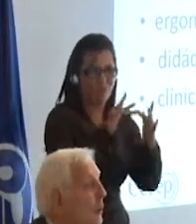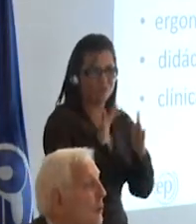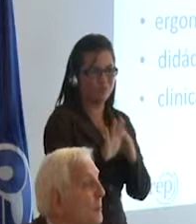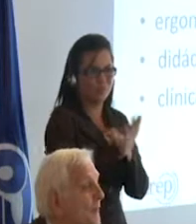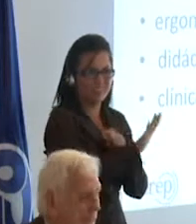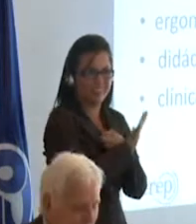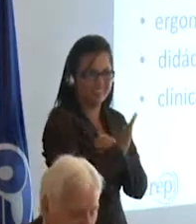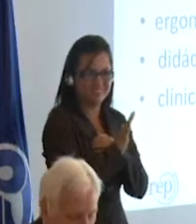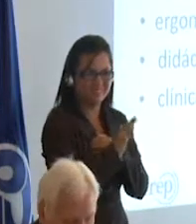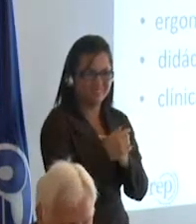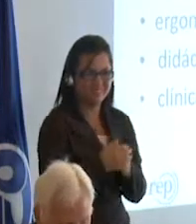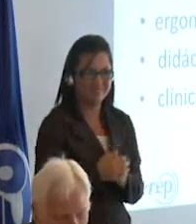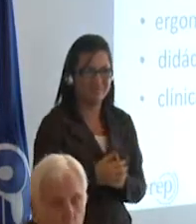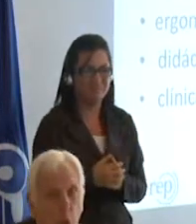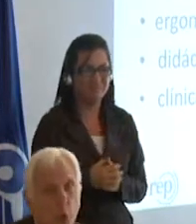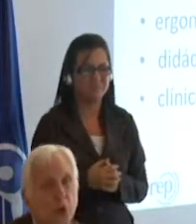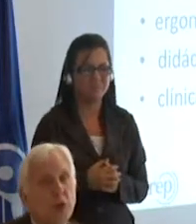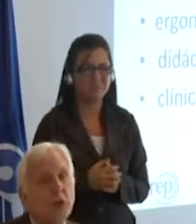ustedes.